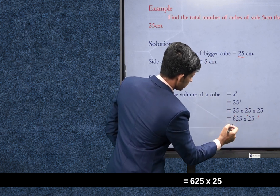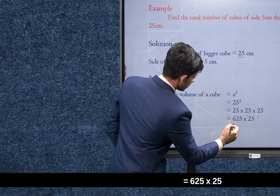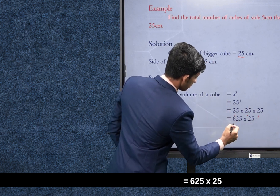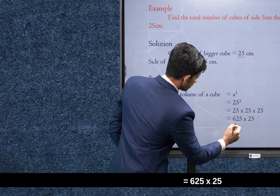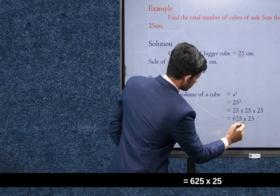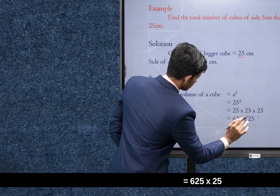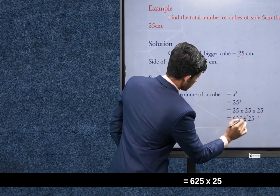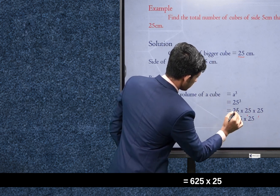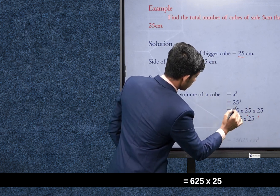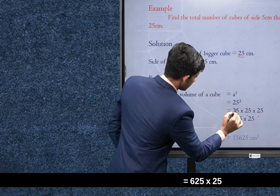625 ఇంటూ 25